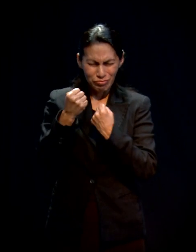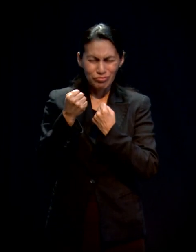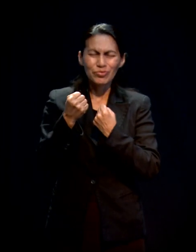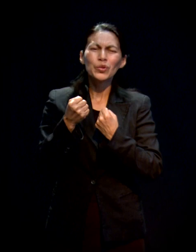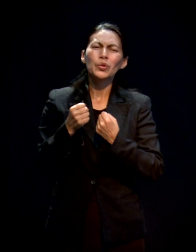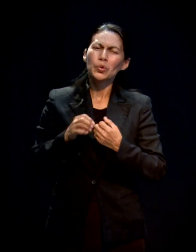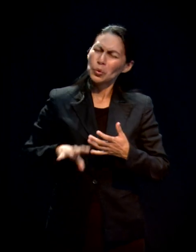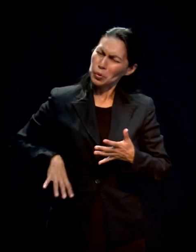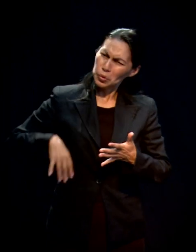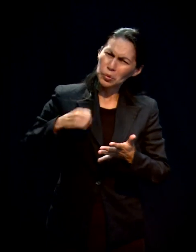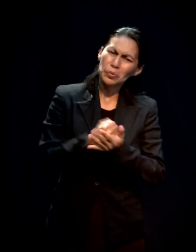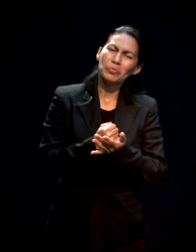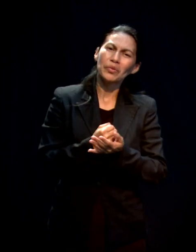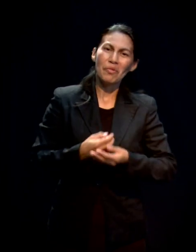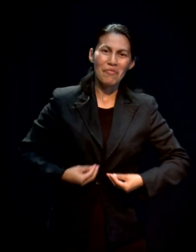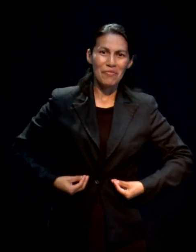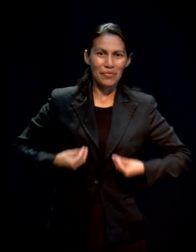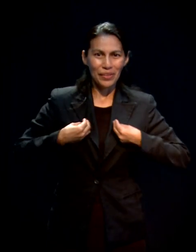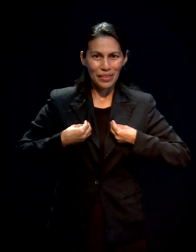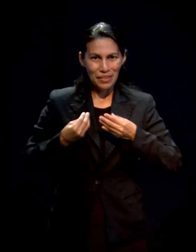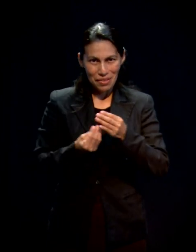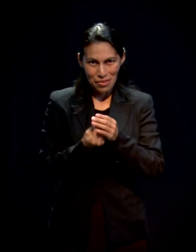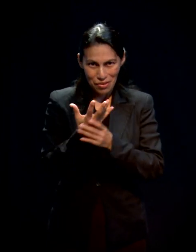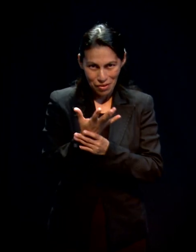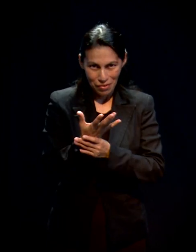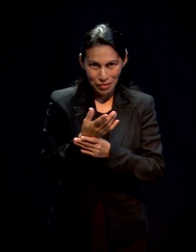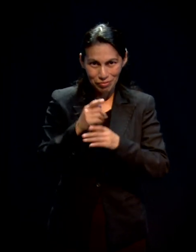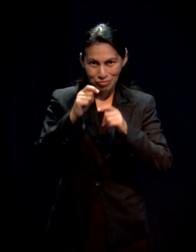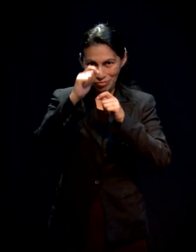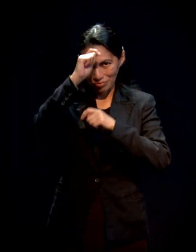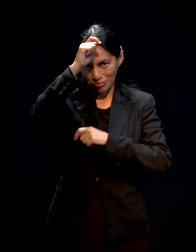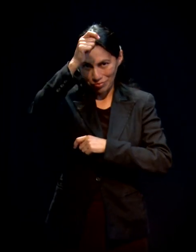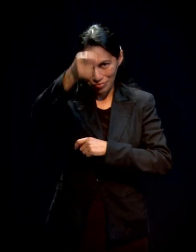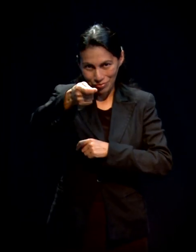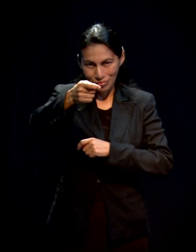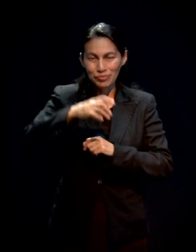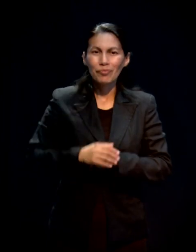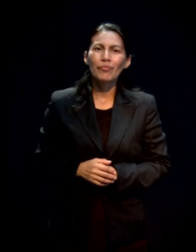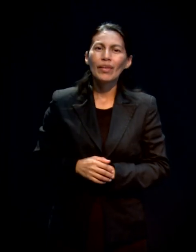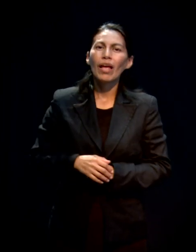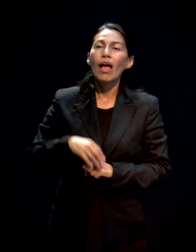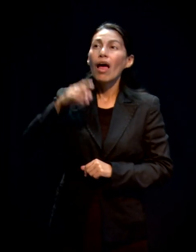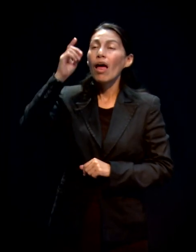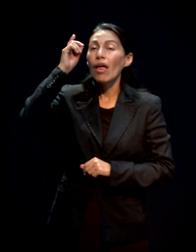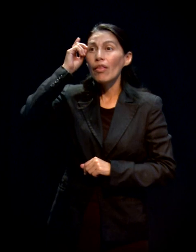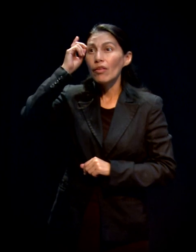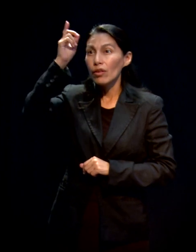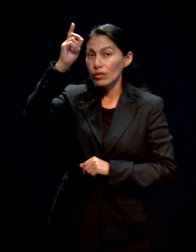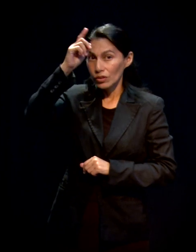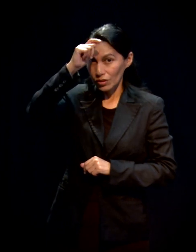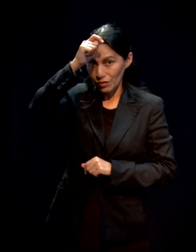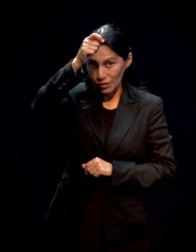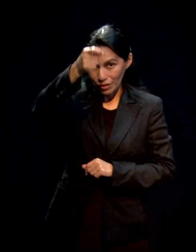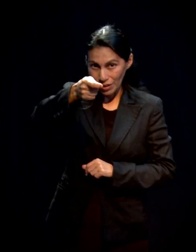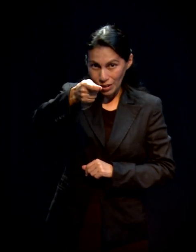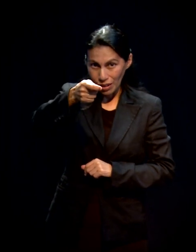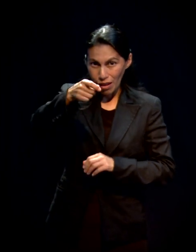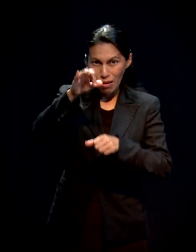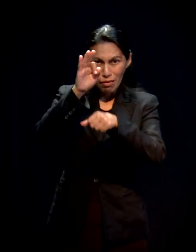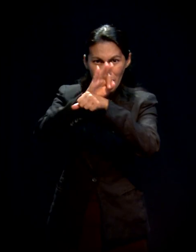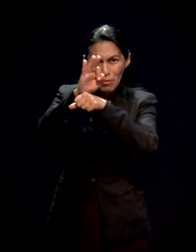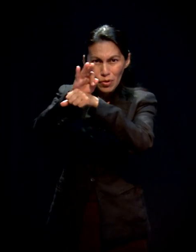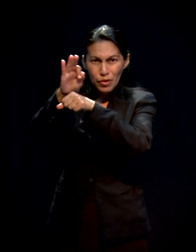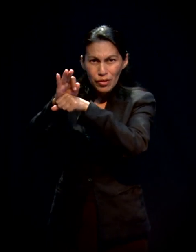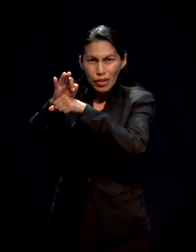te da nueva vida por eso te dejo con la bendición dios te bendiga y te guarde dios haga